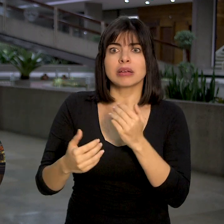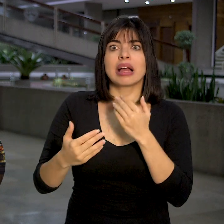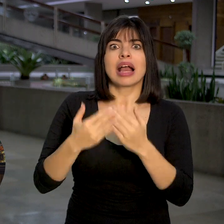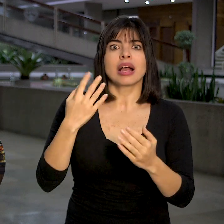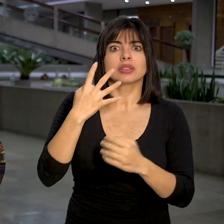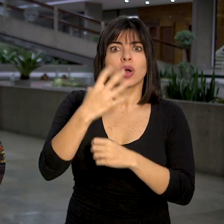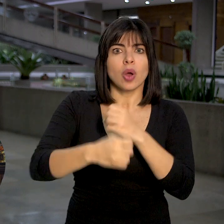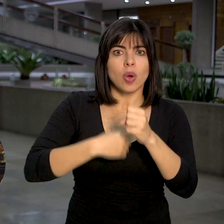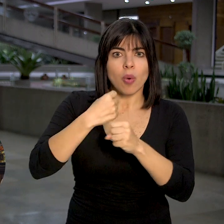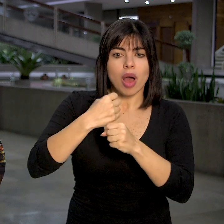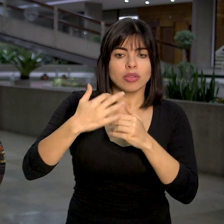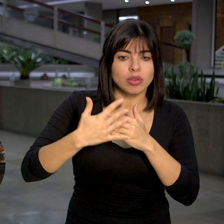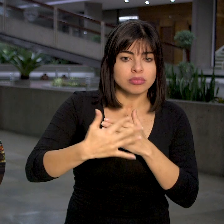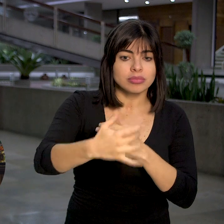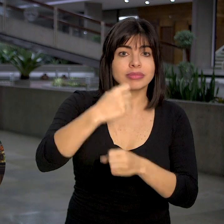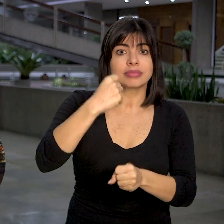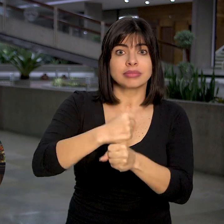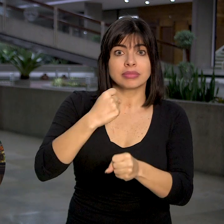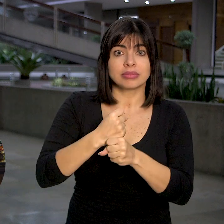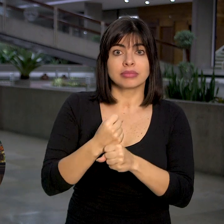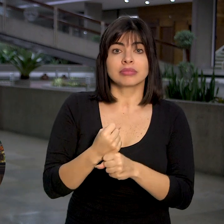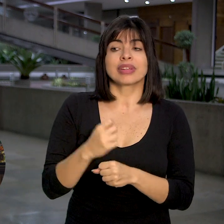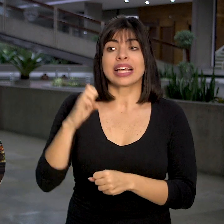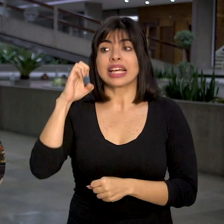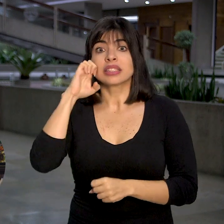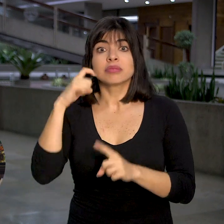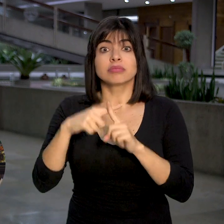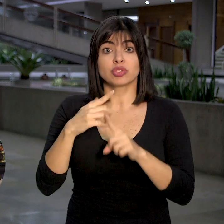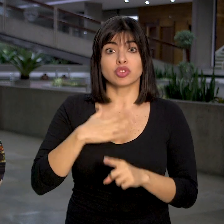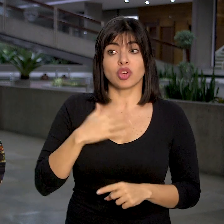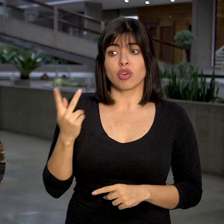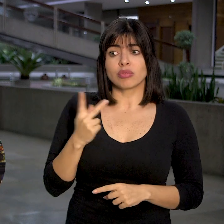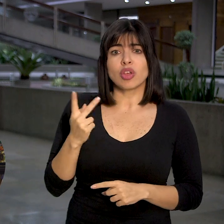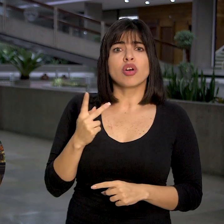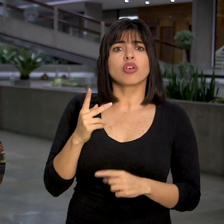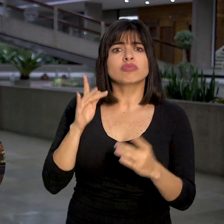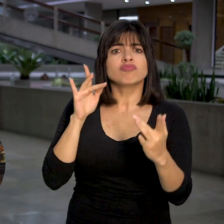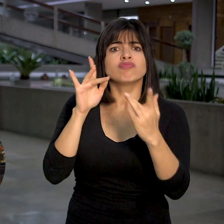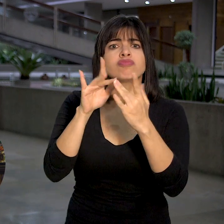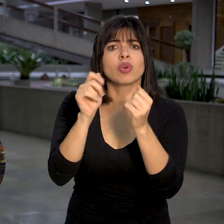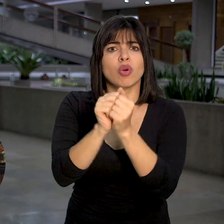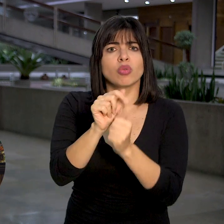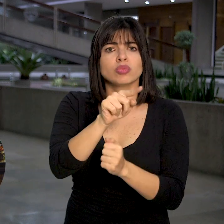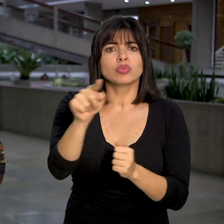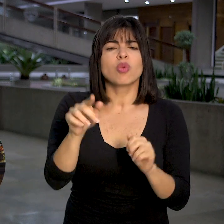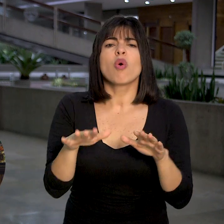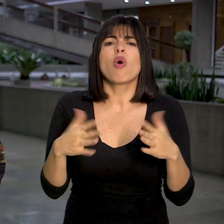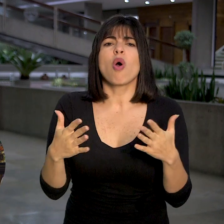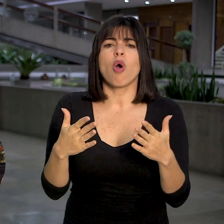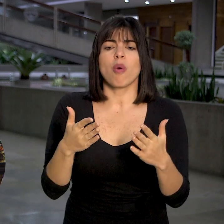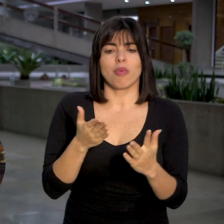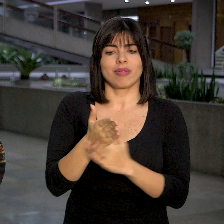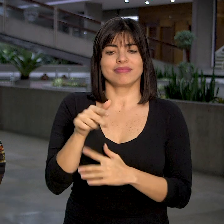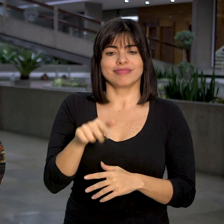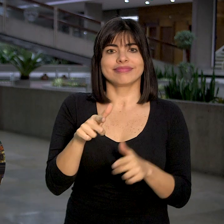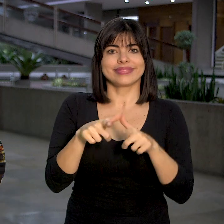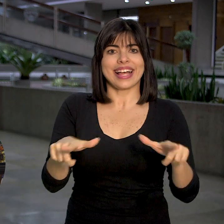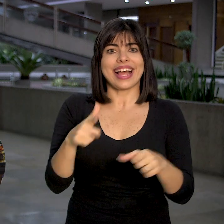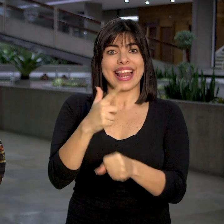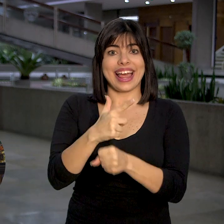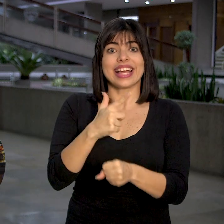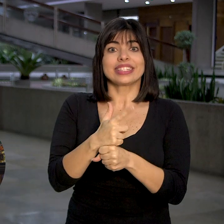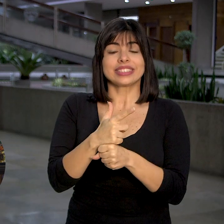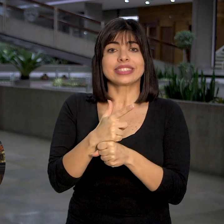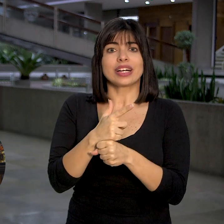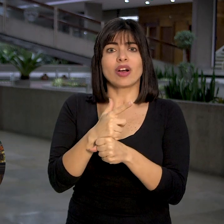4 años de trabajo, Estefanía y yo hemos llegado hasta ustedes con el lenguaje lesco,